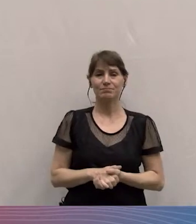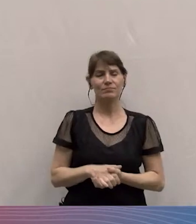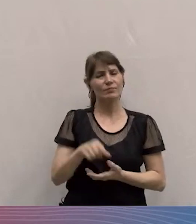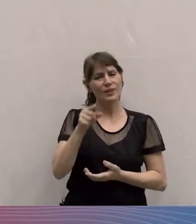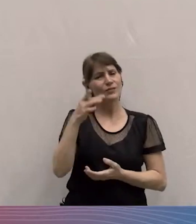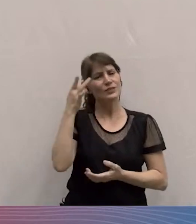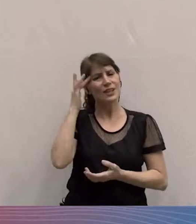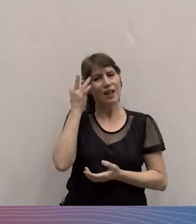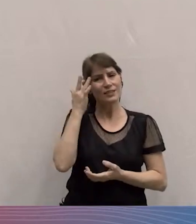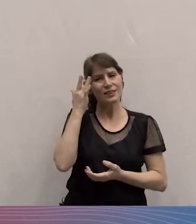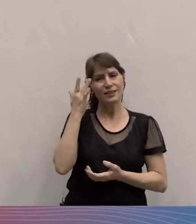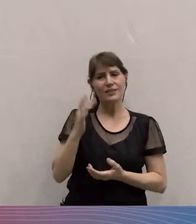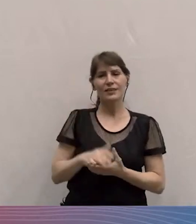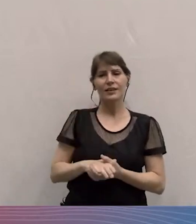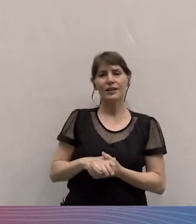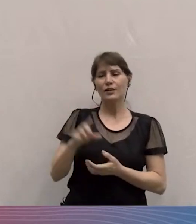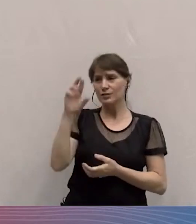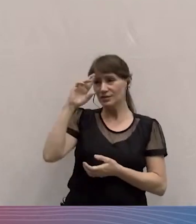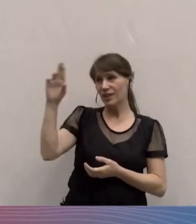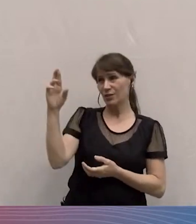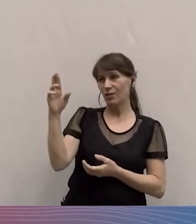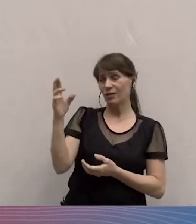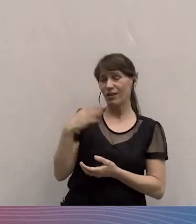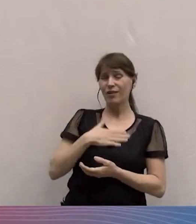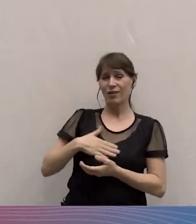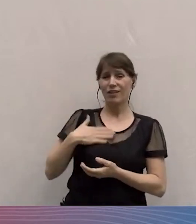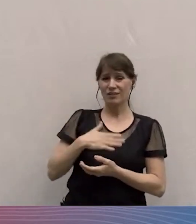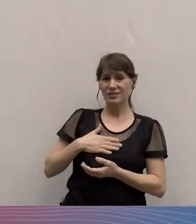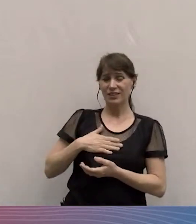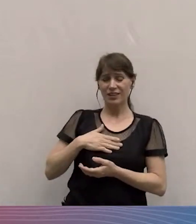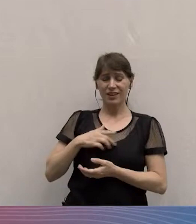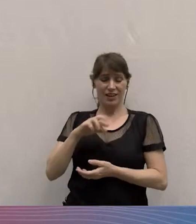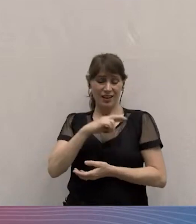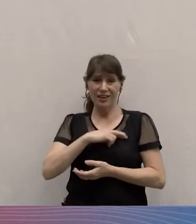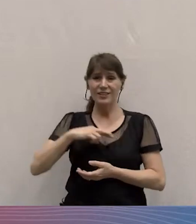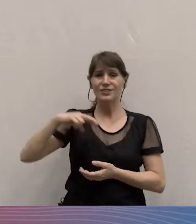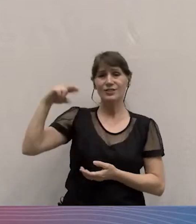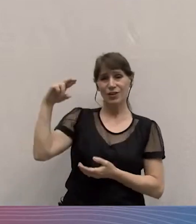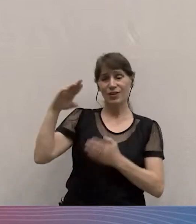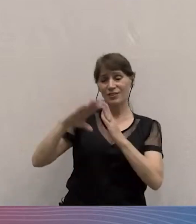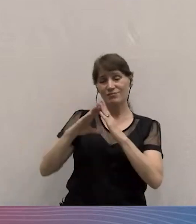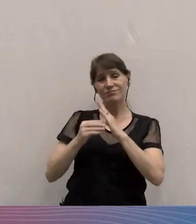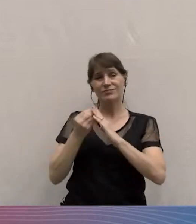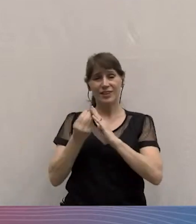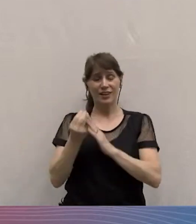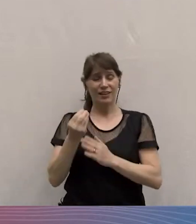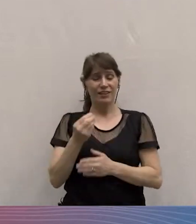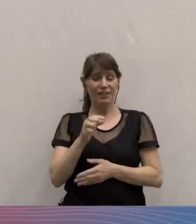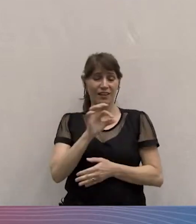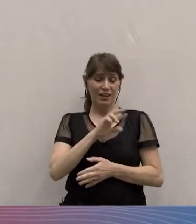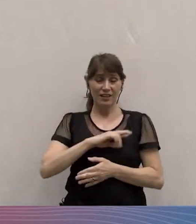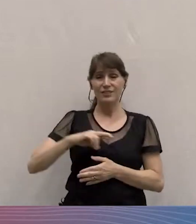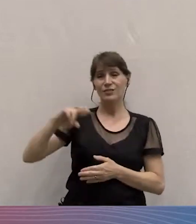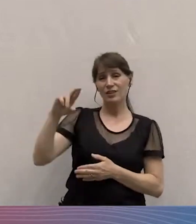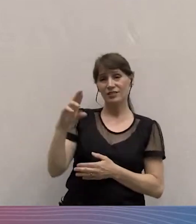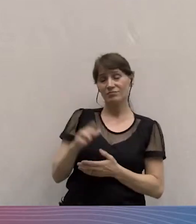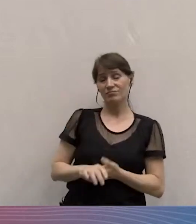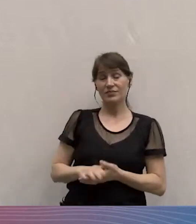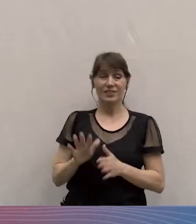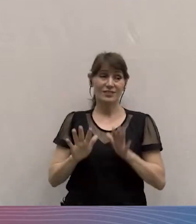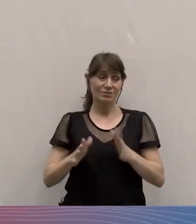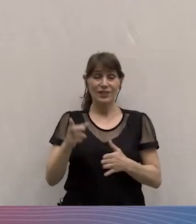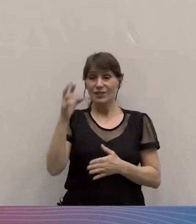Você acha que o Senhor se agrada com aquelas reuniões religiosas, aquela vida da igreja maçante que nem você quer ir para a